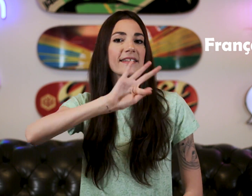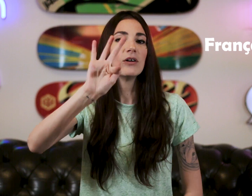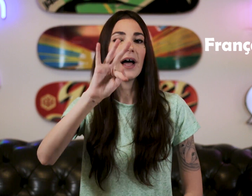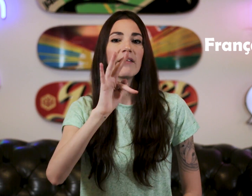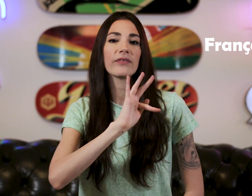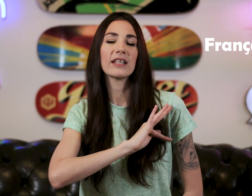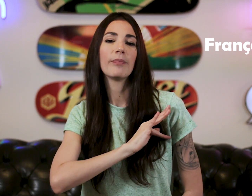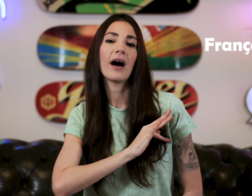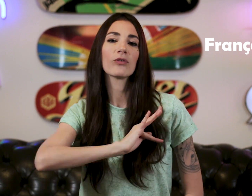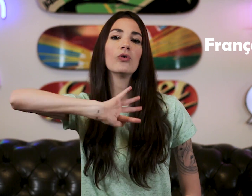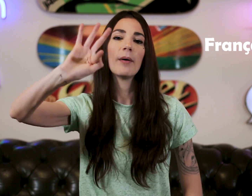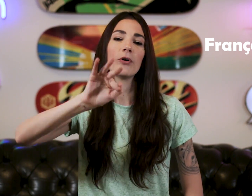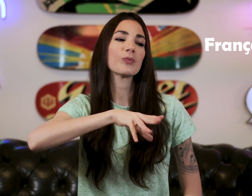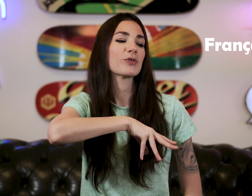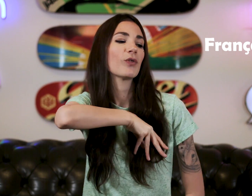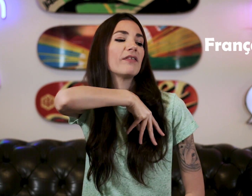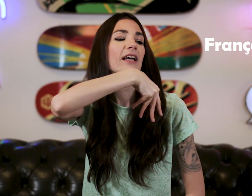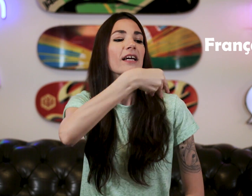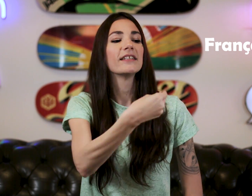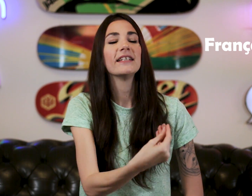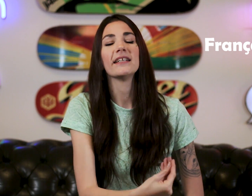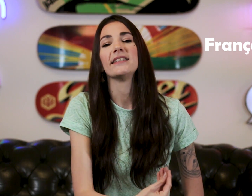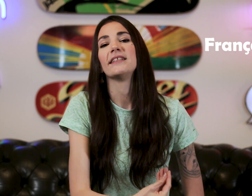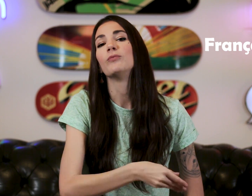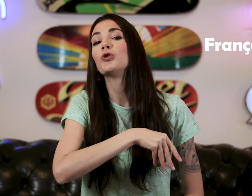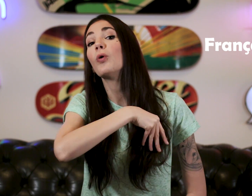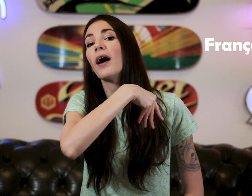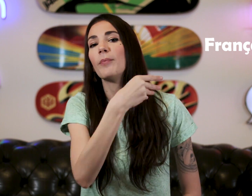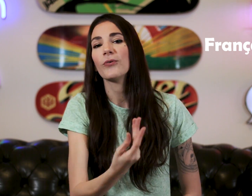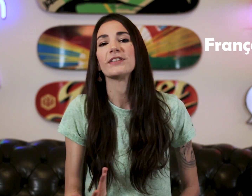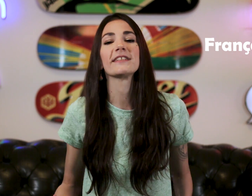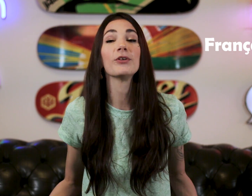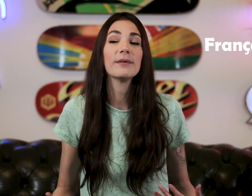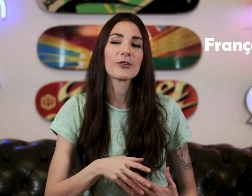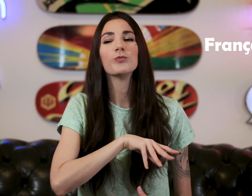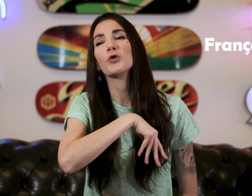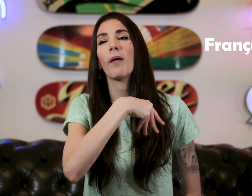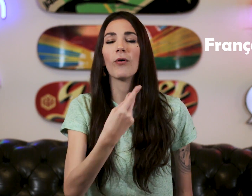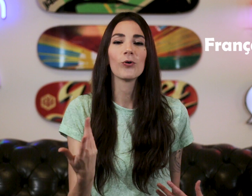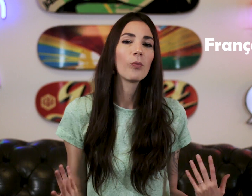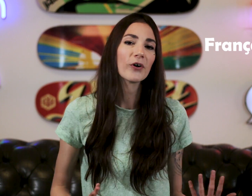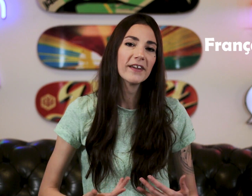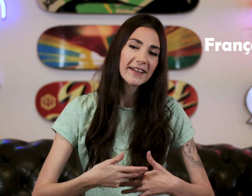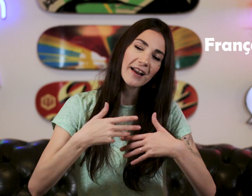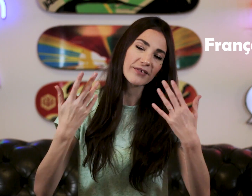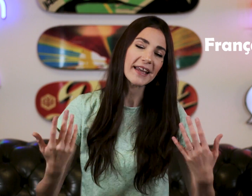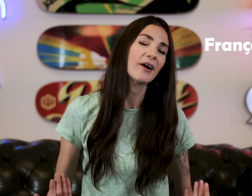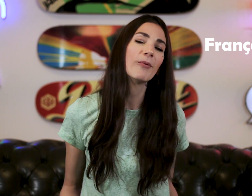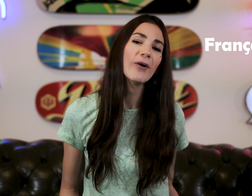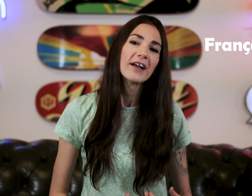le F qui part de la poche parce qu'on avait des mouchoirs à l'époque, on était symbolisé par ce mouchoir blanc que l'on portait fièrement.